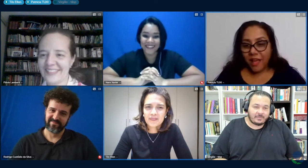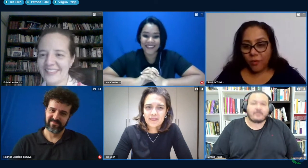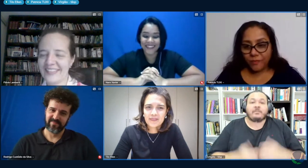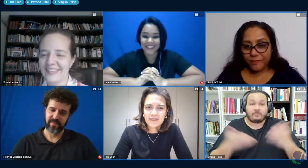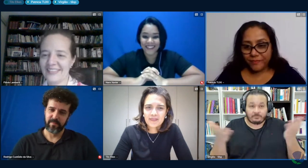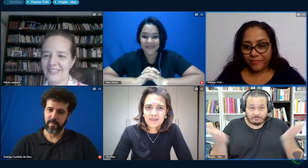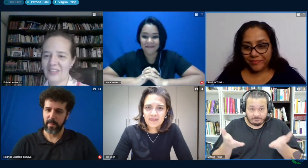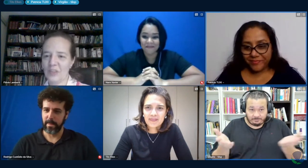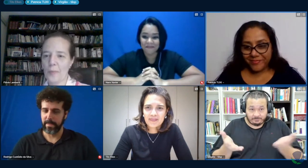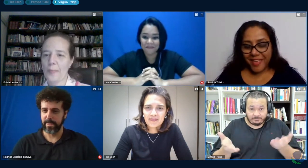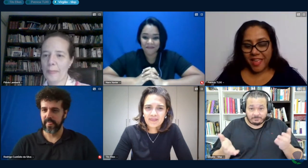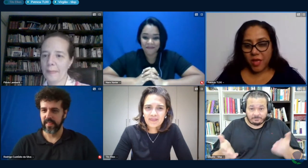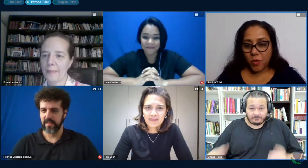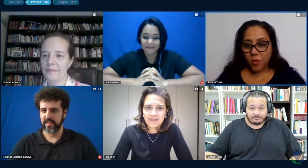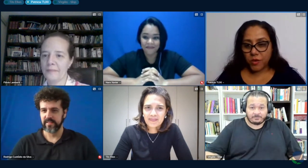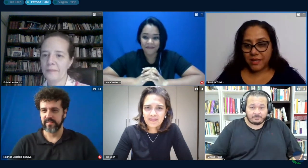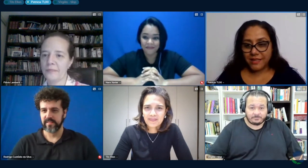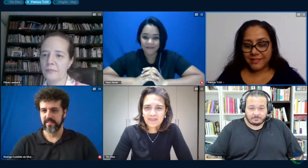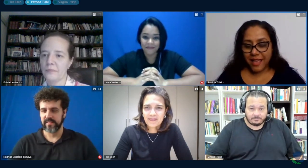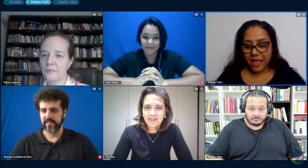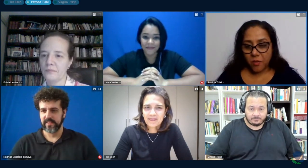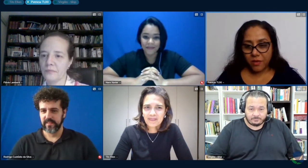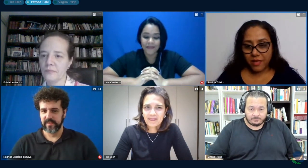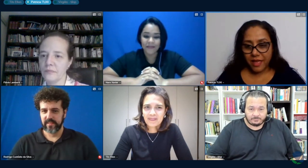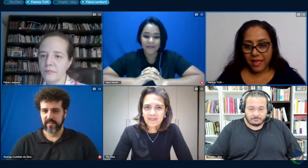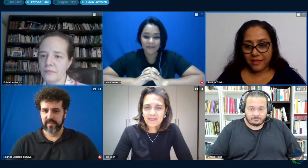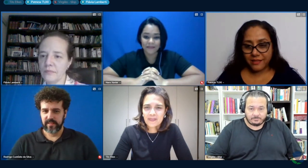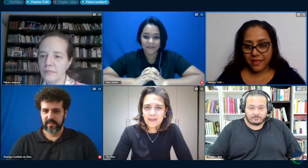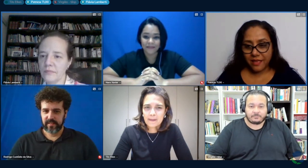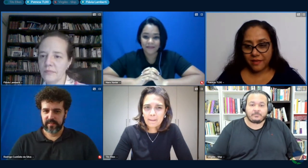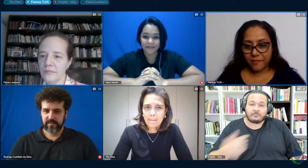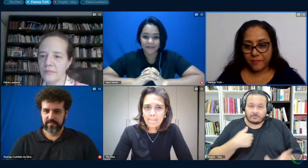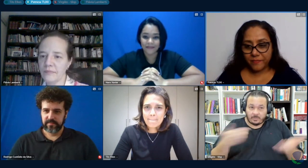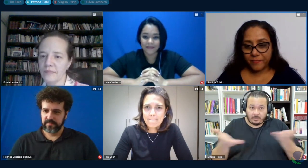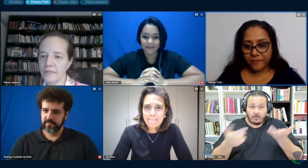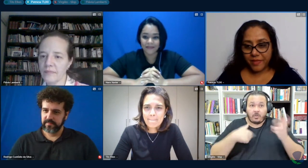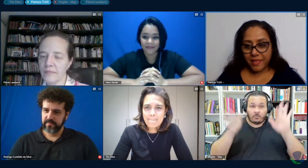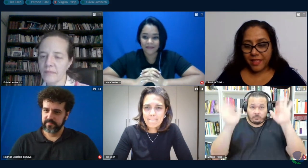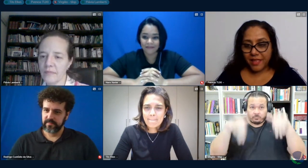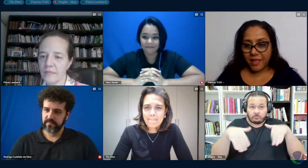Agora, então, eu encerro